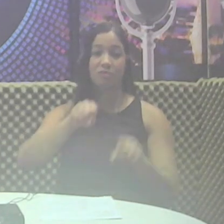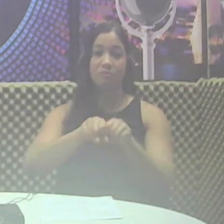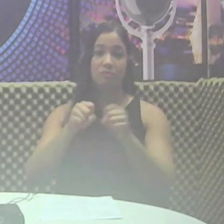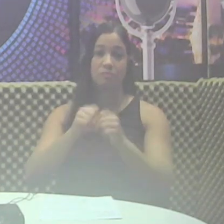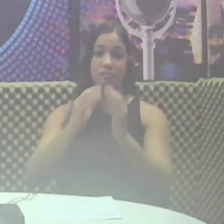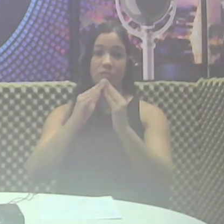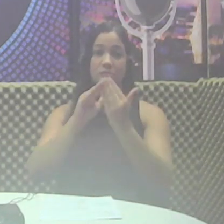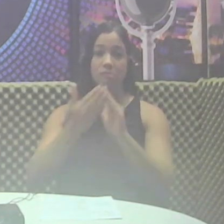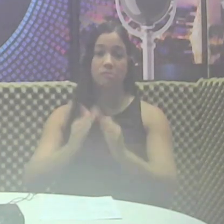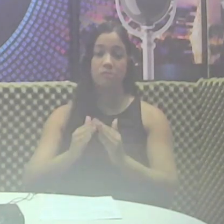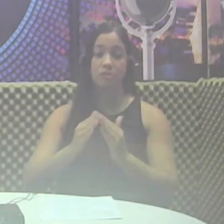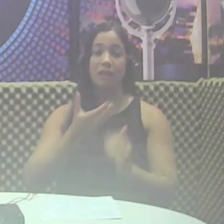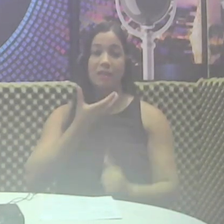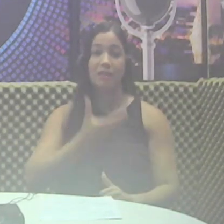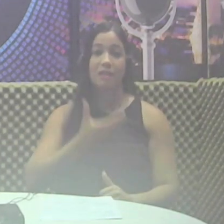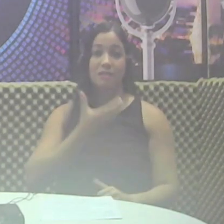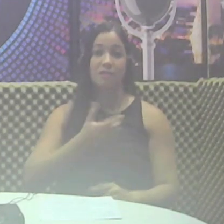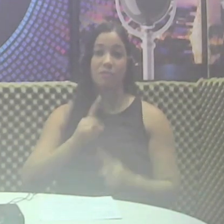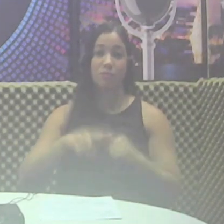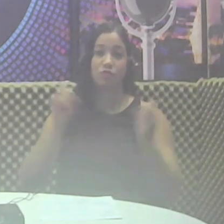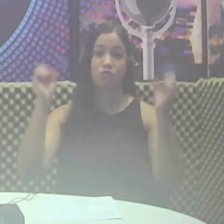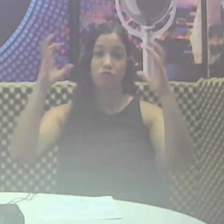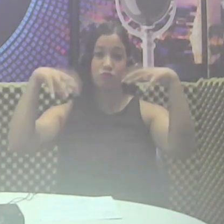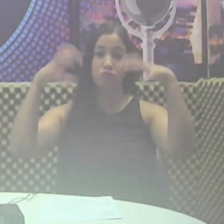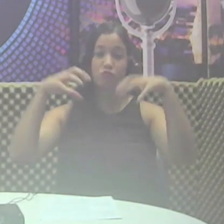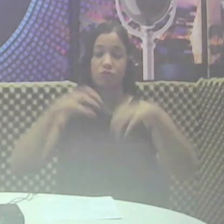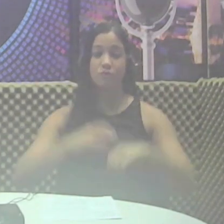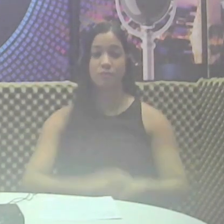em dezembro, após forte chuva.